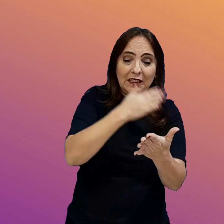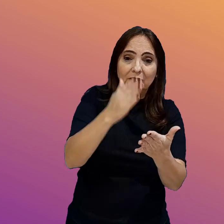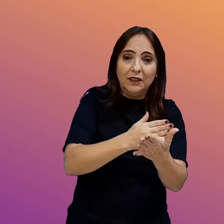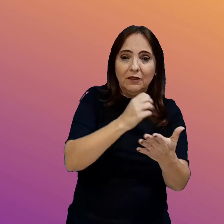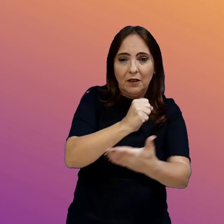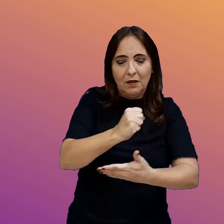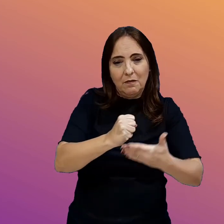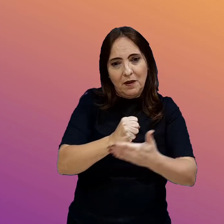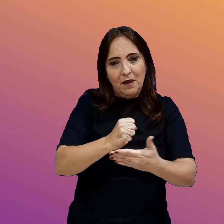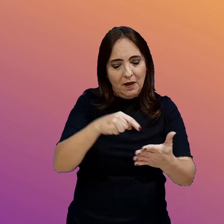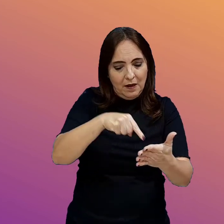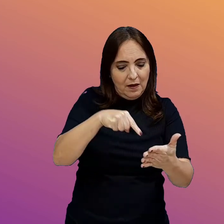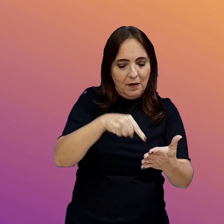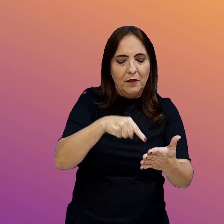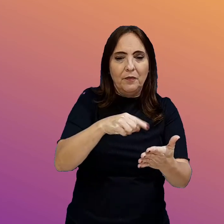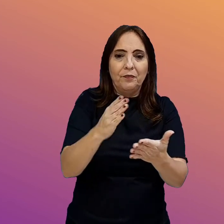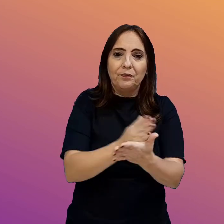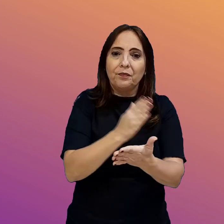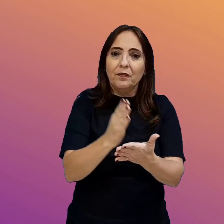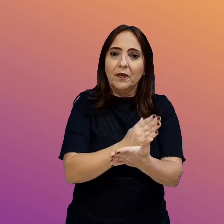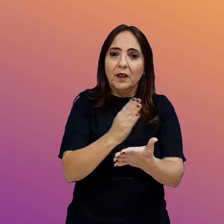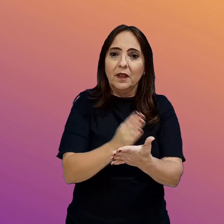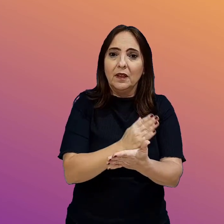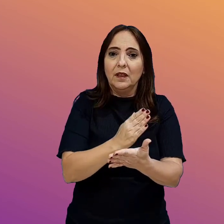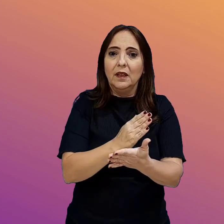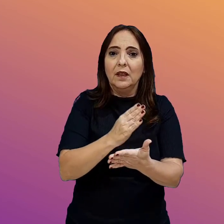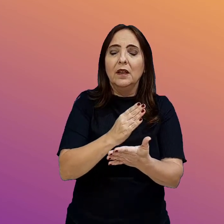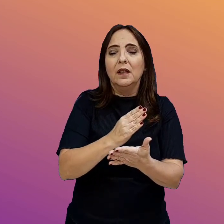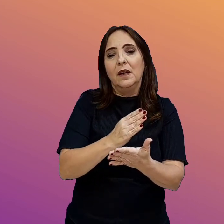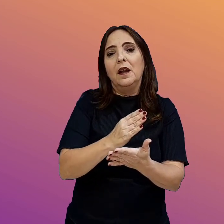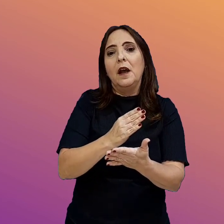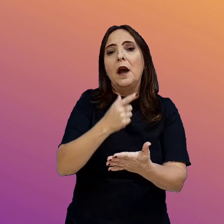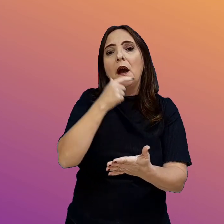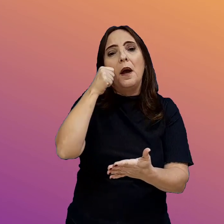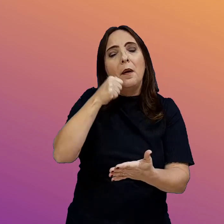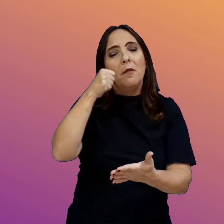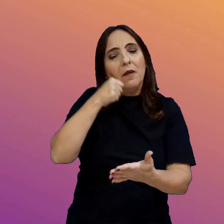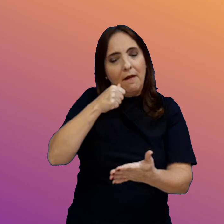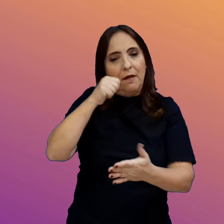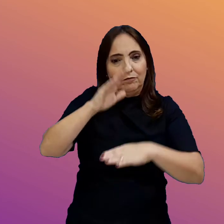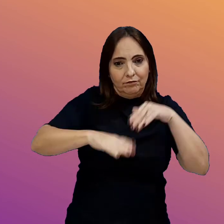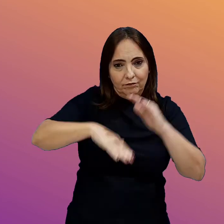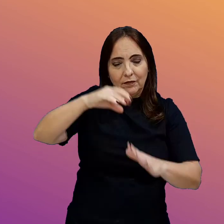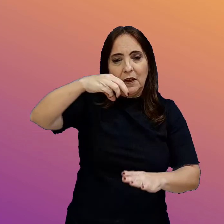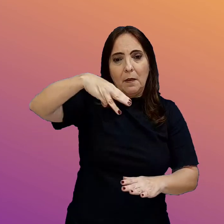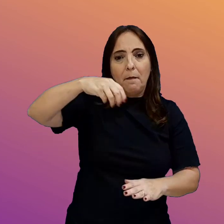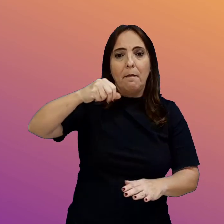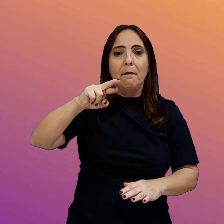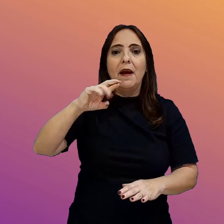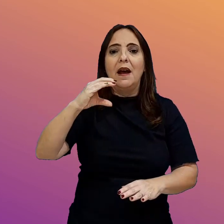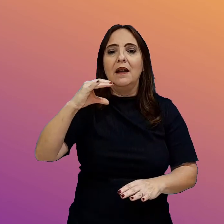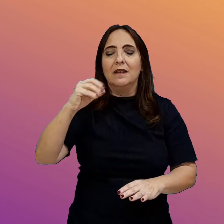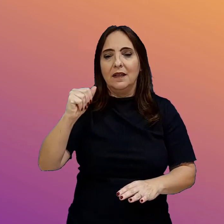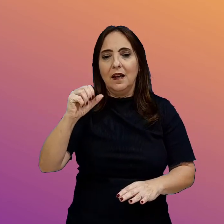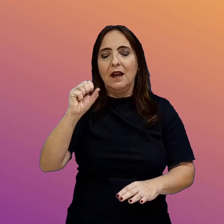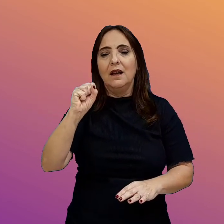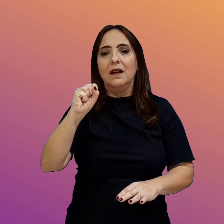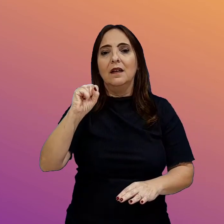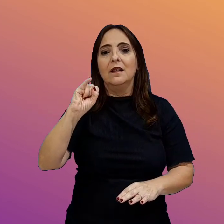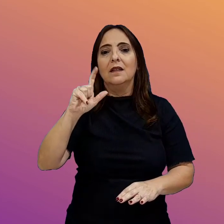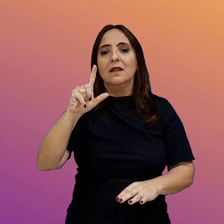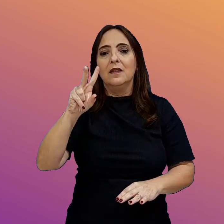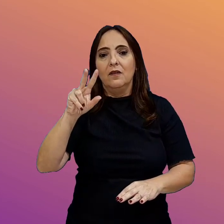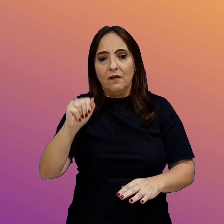assunto. O primeiro livro que eu quero indicar é um livro da Márcia Silva, uma pastora lá de Goiânia, e ela escreveu um